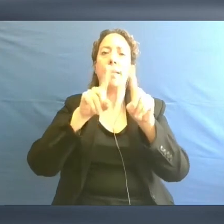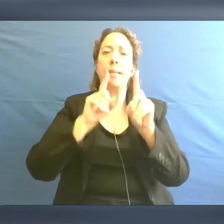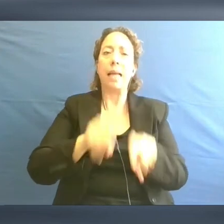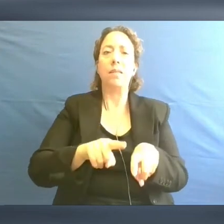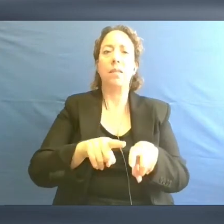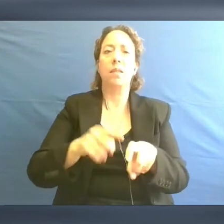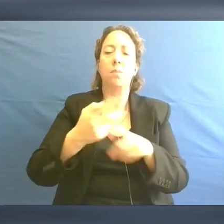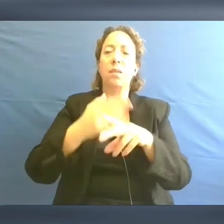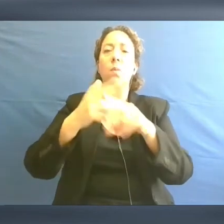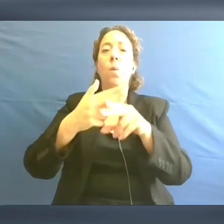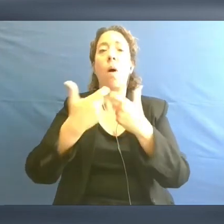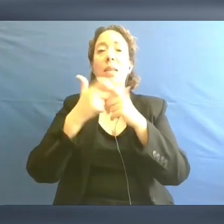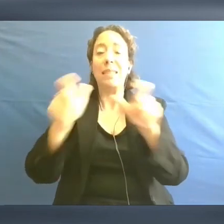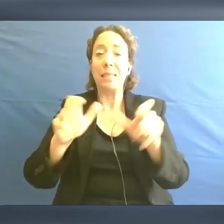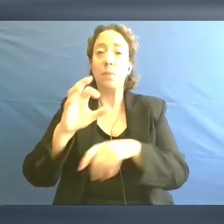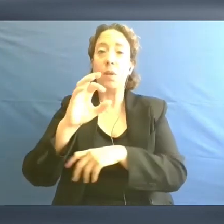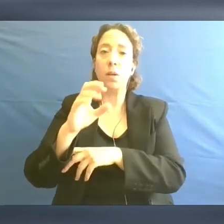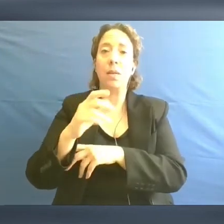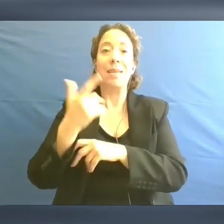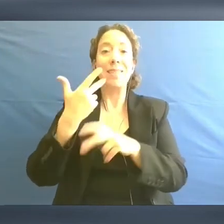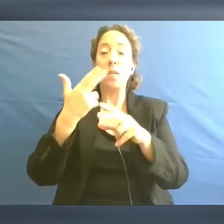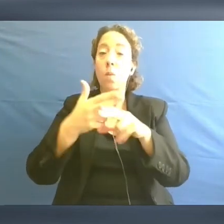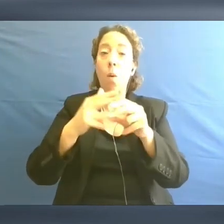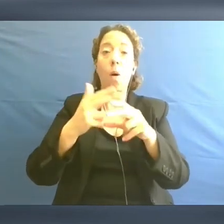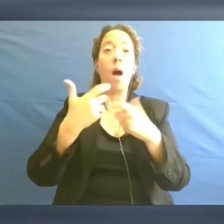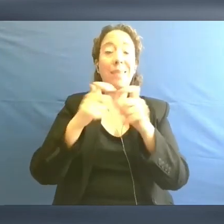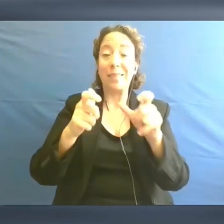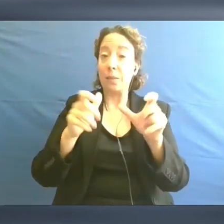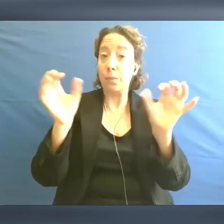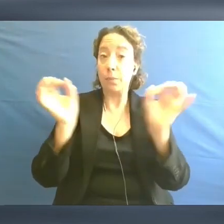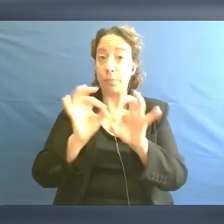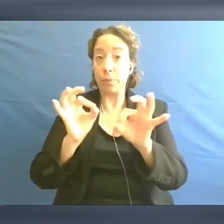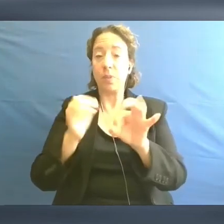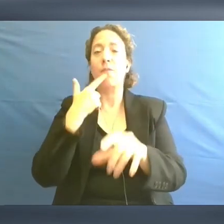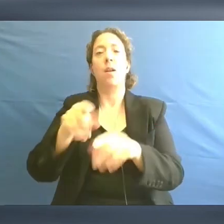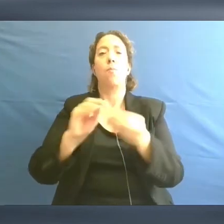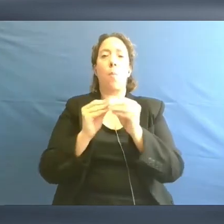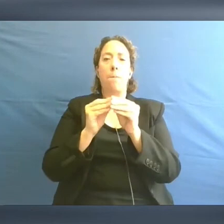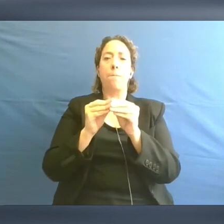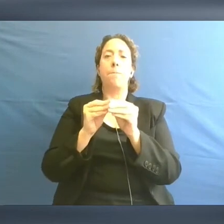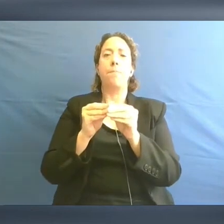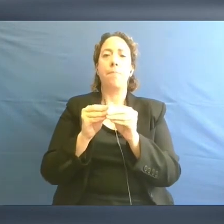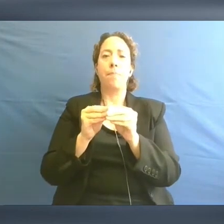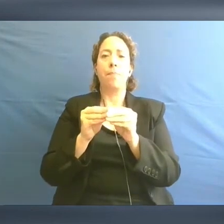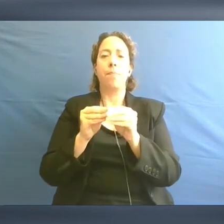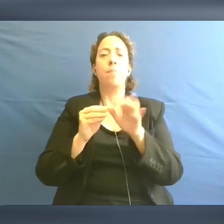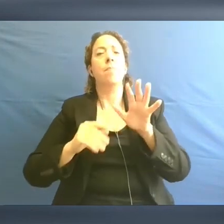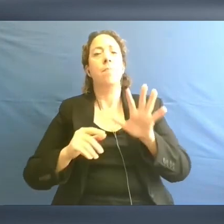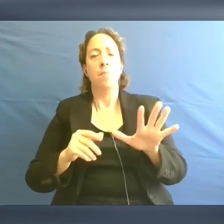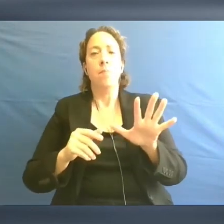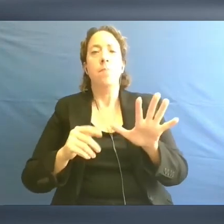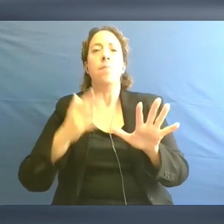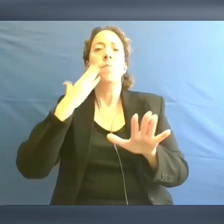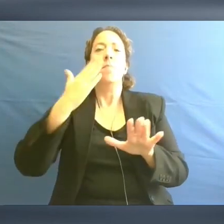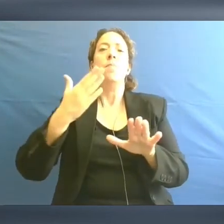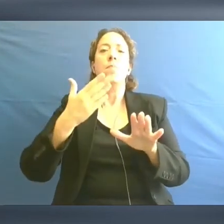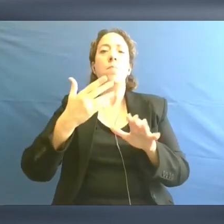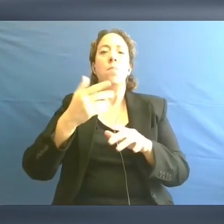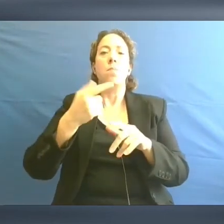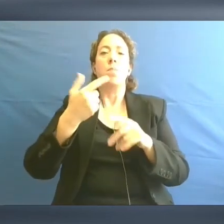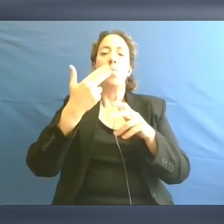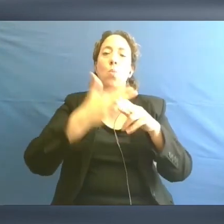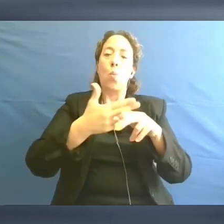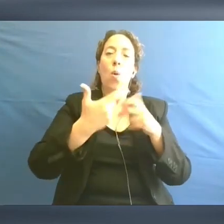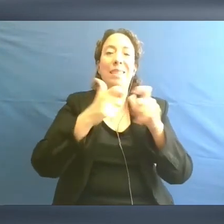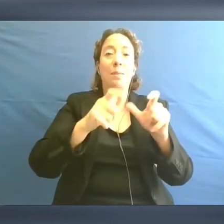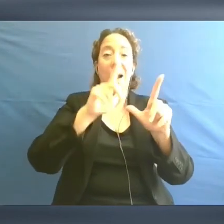nom accessible. Alors on est sûr que s'il n'y a pas de nom accessible, on a un problème, mais si le nom accessible existe, il faut